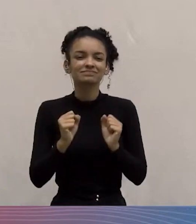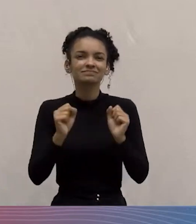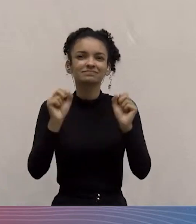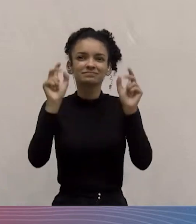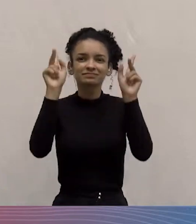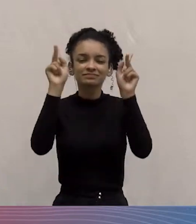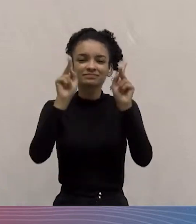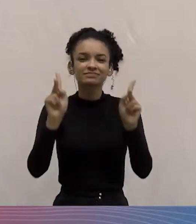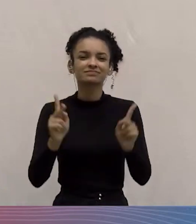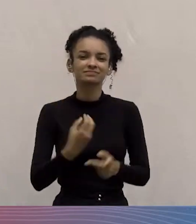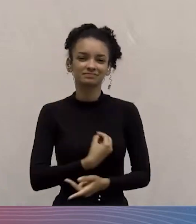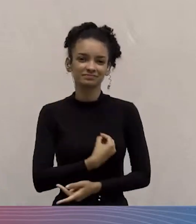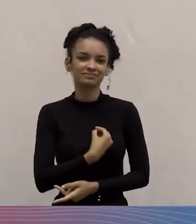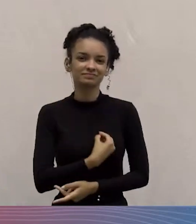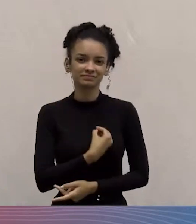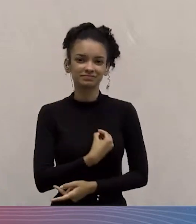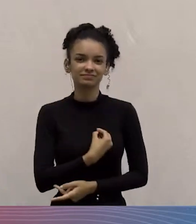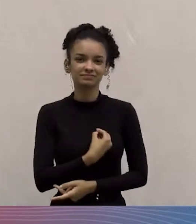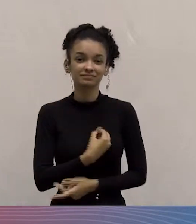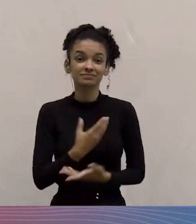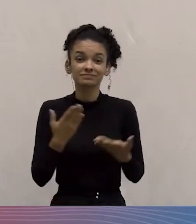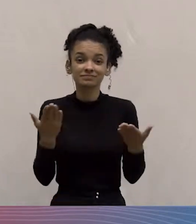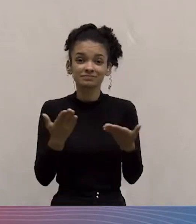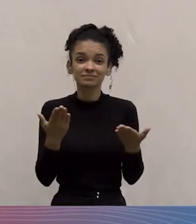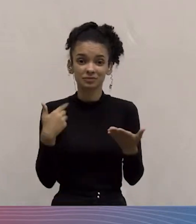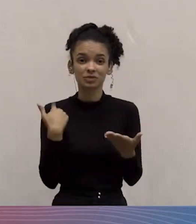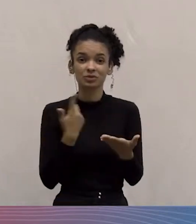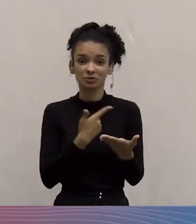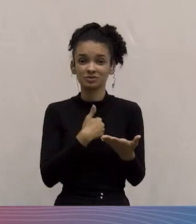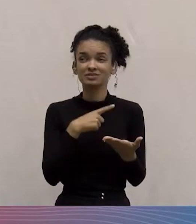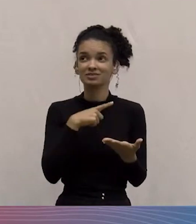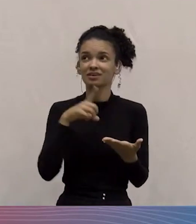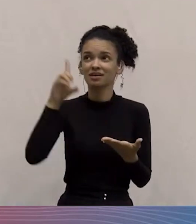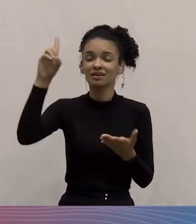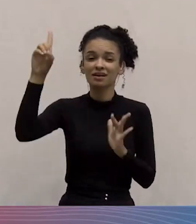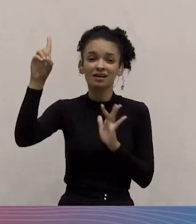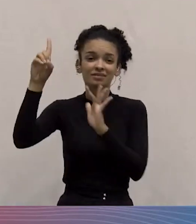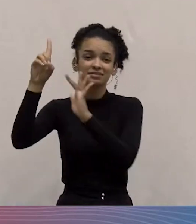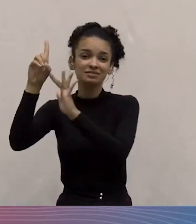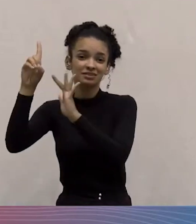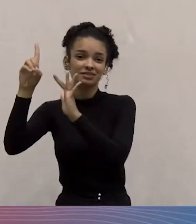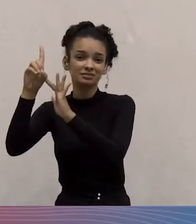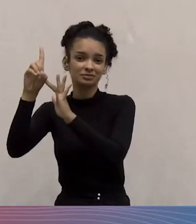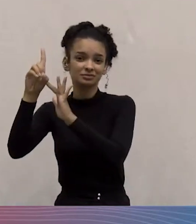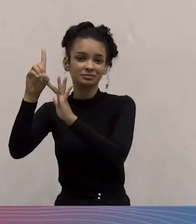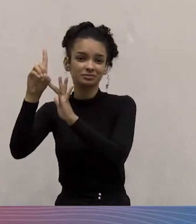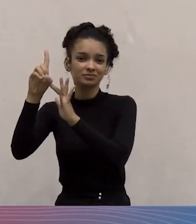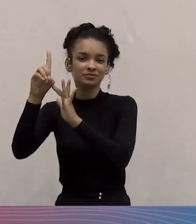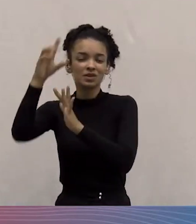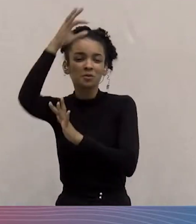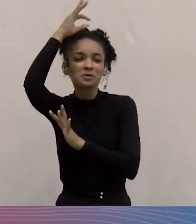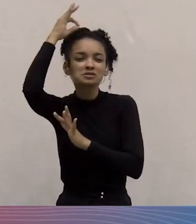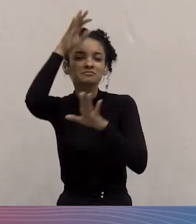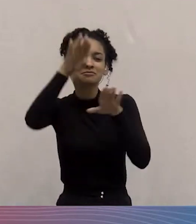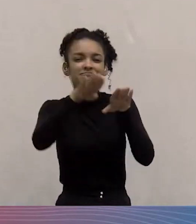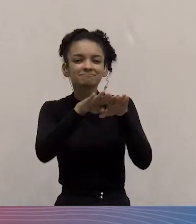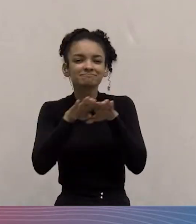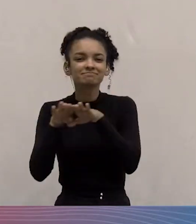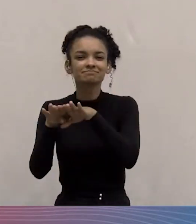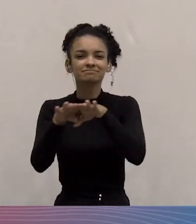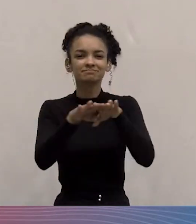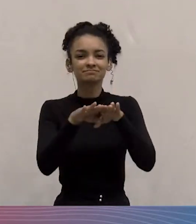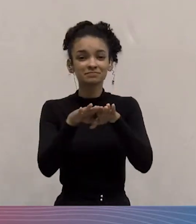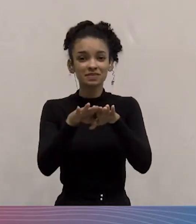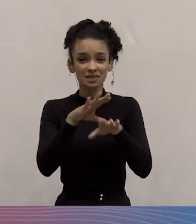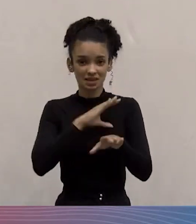Por Cristo ambos temos acesso ao Pai em um só Espírito. Cristo derramou o seu